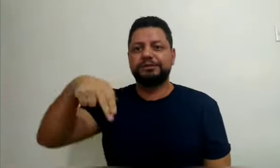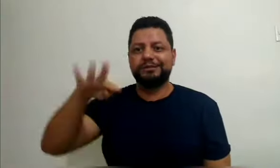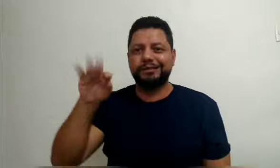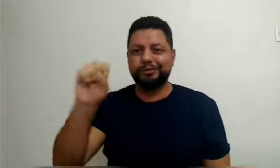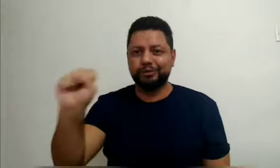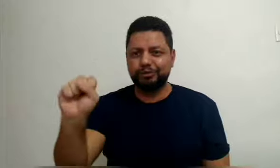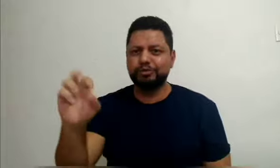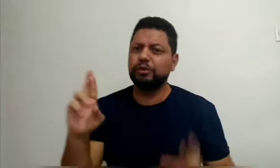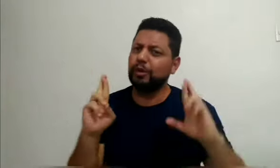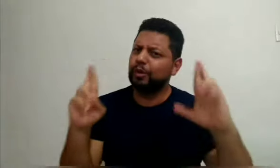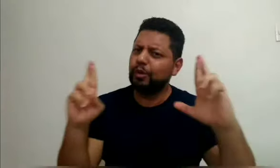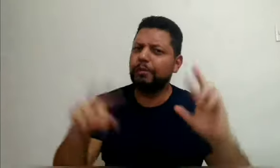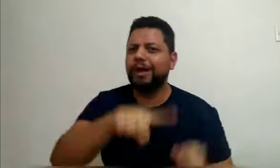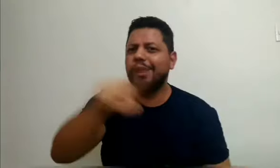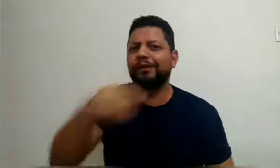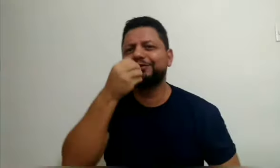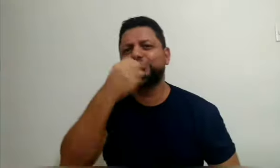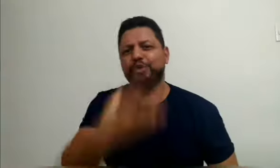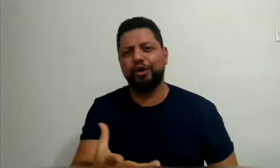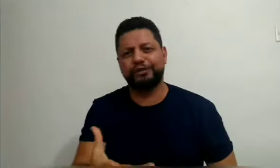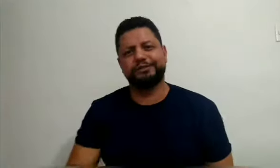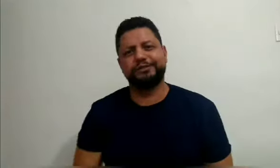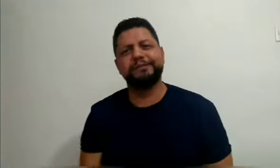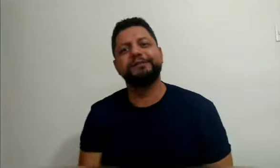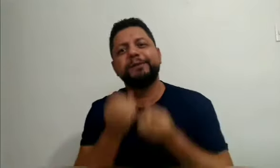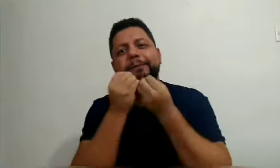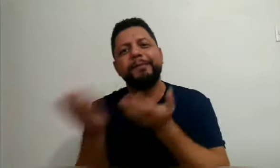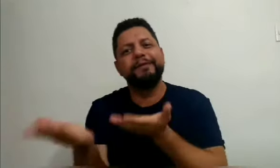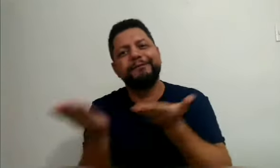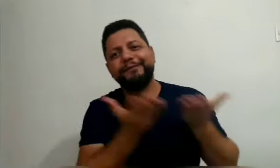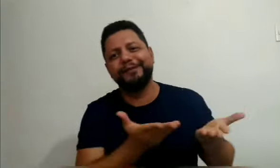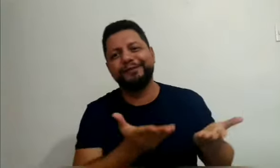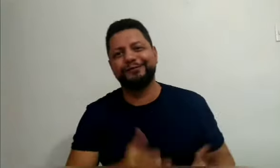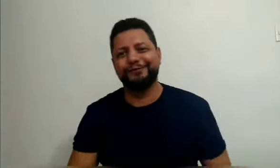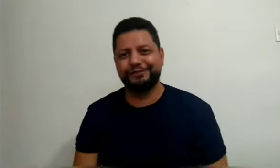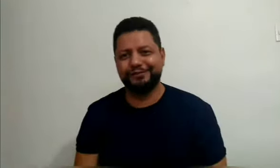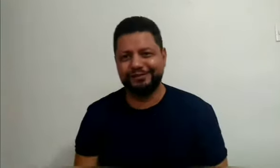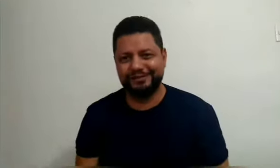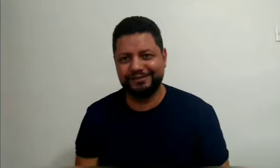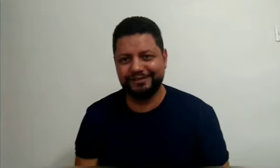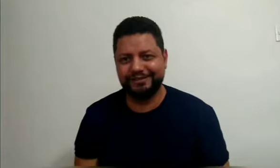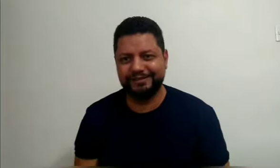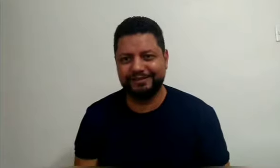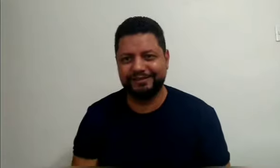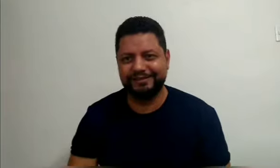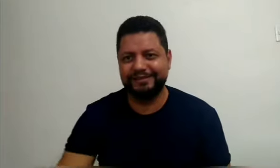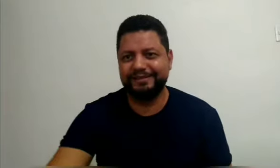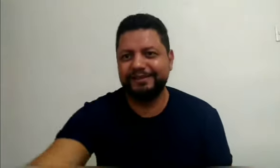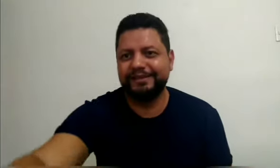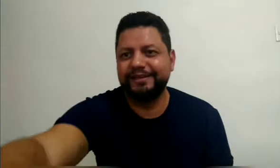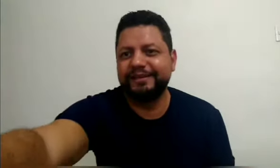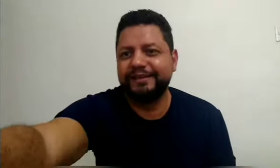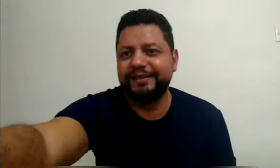Vamos conversar com a professora Jane Santos e esperamos que vocês gostem. Sejam todos bem-vindos.